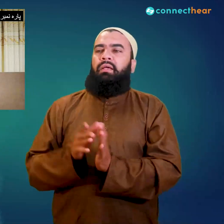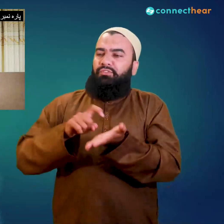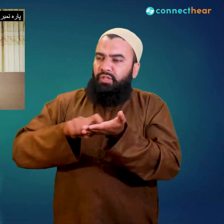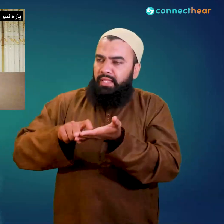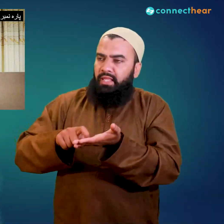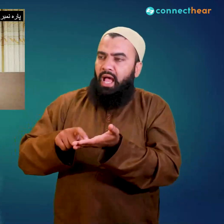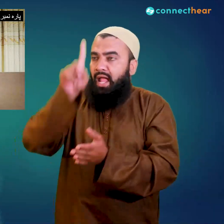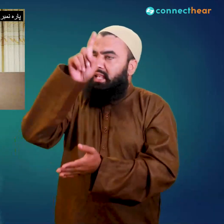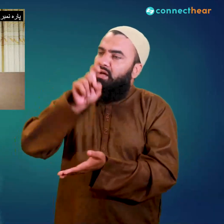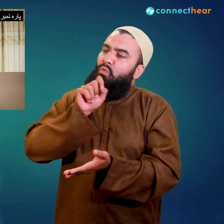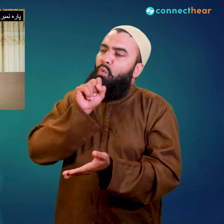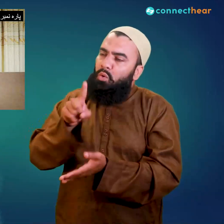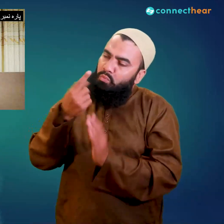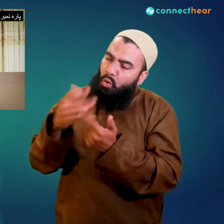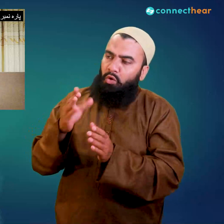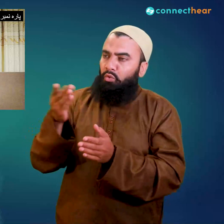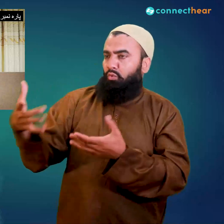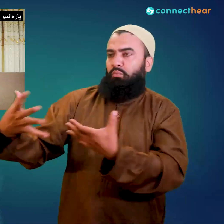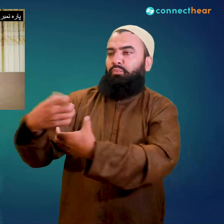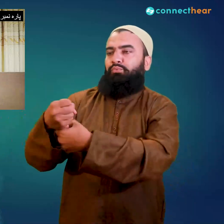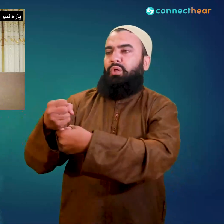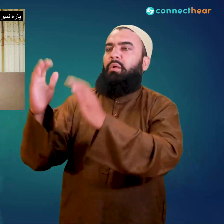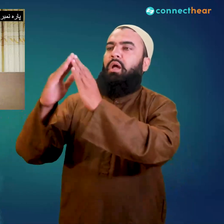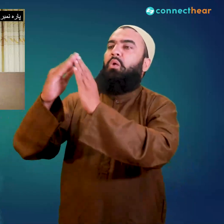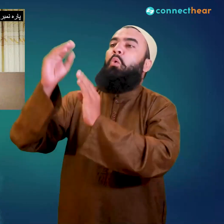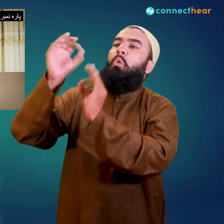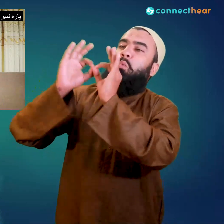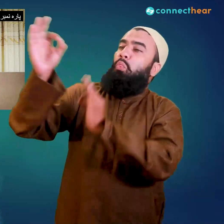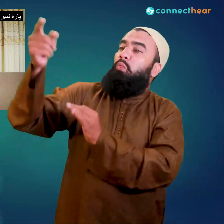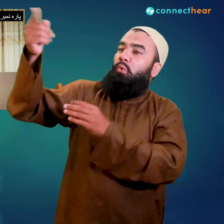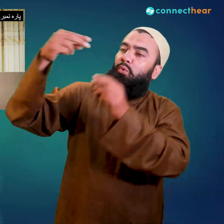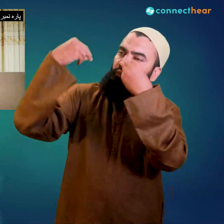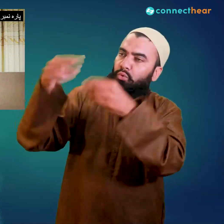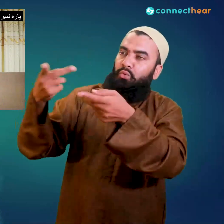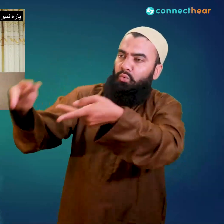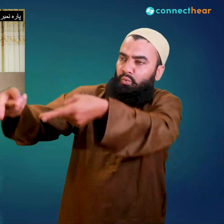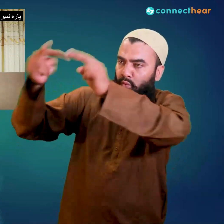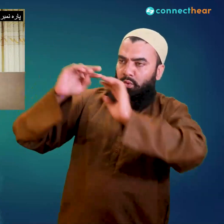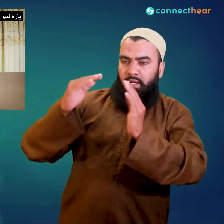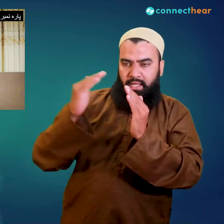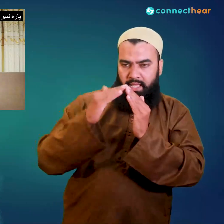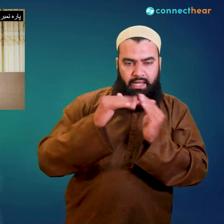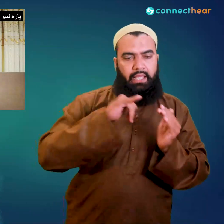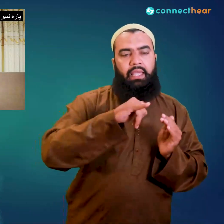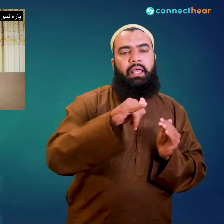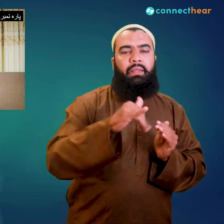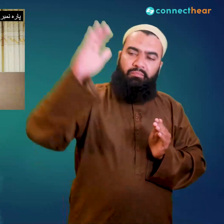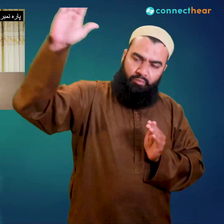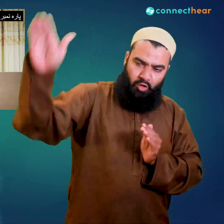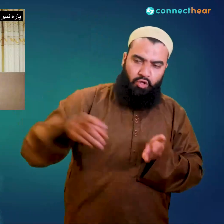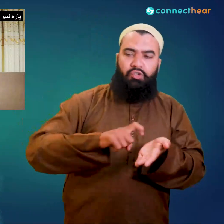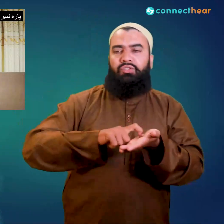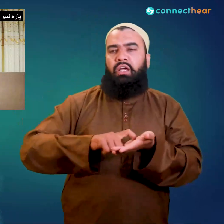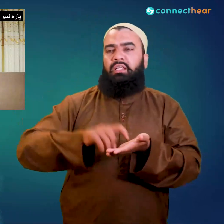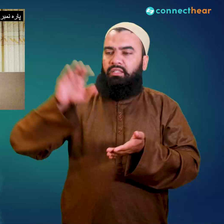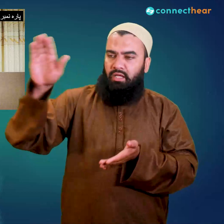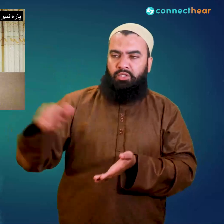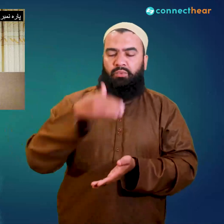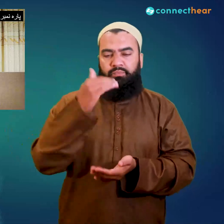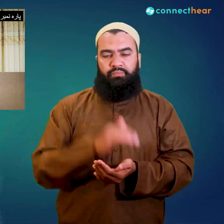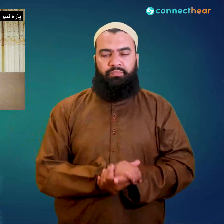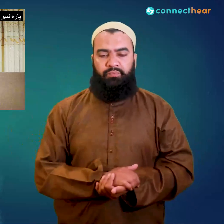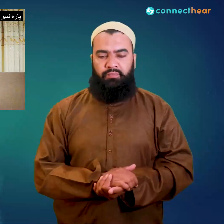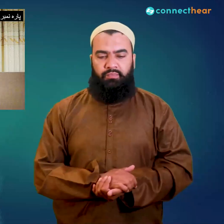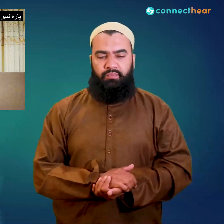جائیں، مصر میں داخل ہو جائیں، بے خوف و خطر داخل ہو جائیں، اب یہاں انہیں کوئی خطرہ نہیں ہے۔ آیت